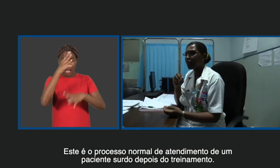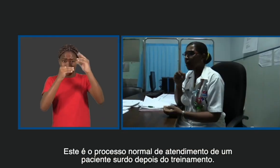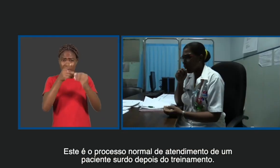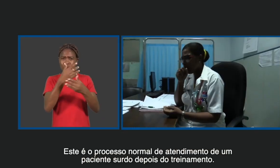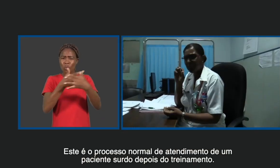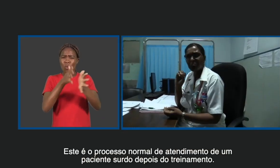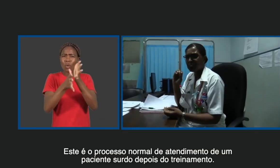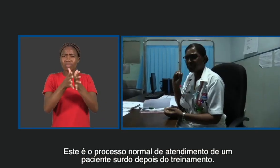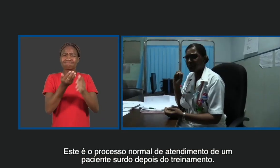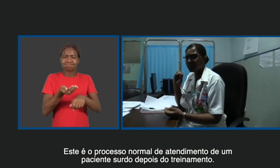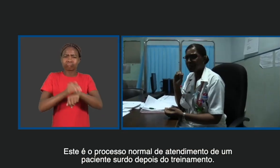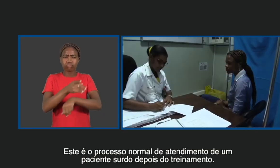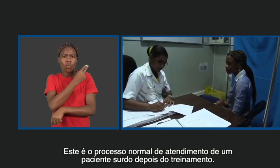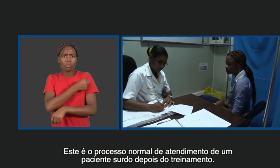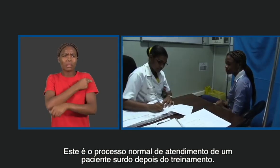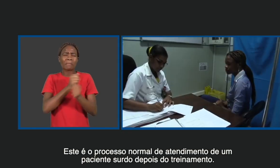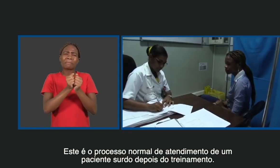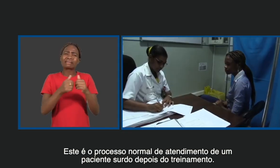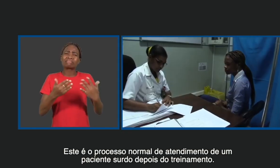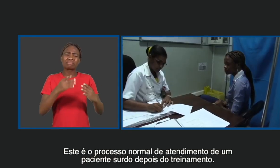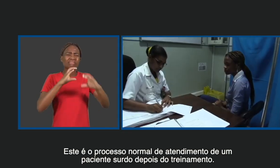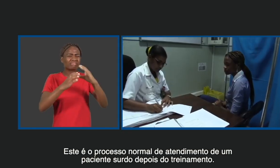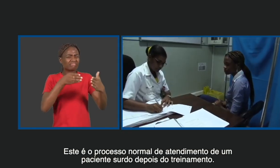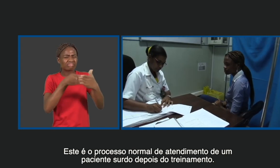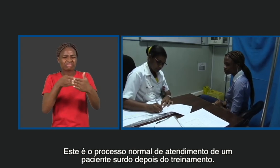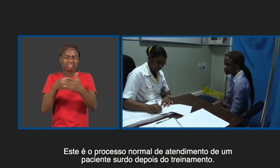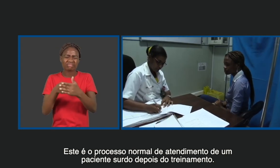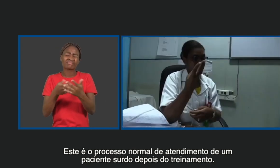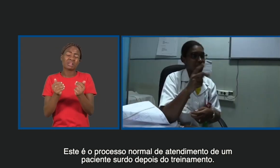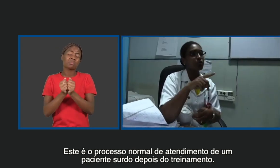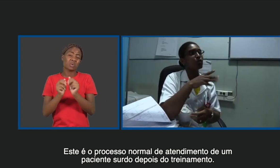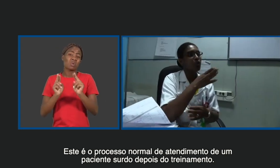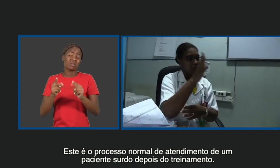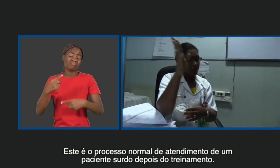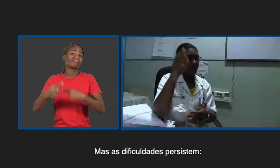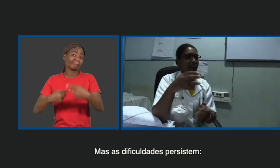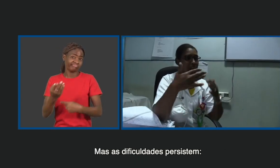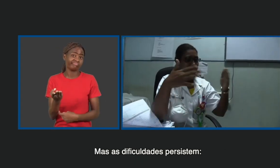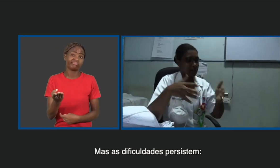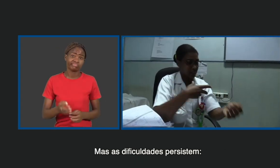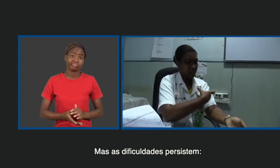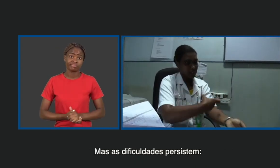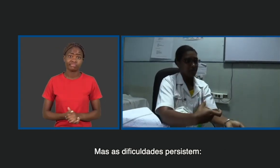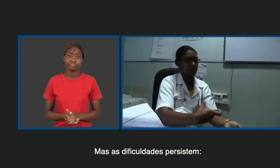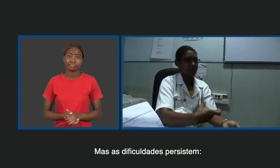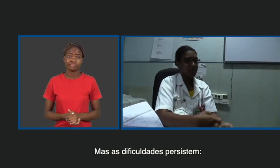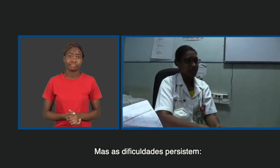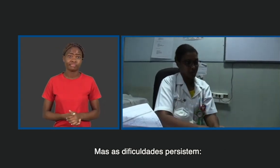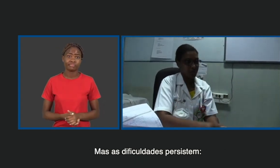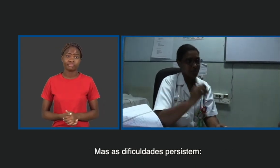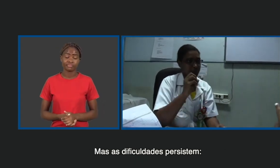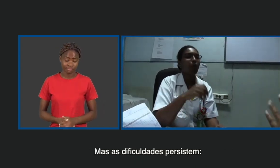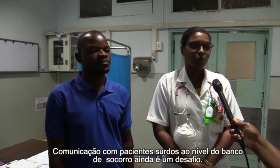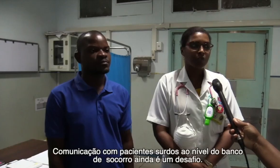Este é o processo normal de atendimento de um paciente surdo depois do treinamento. Mas as dificuldades